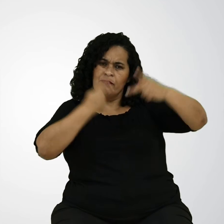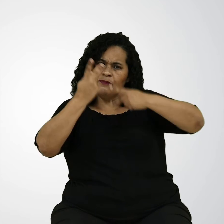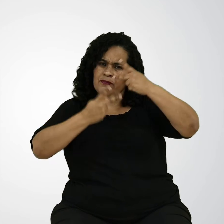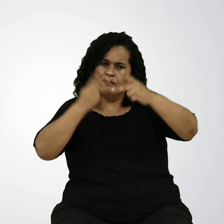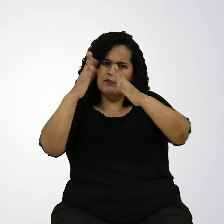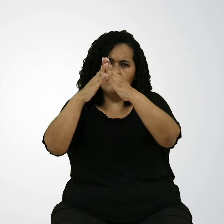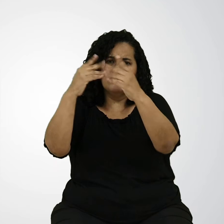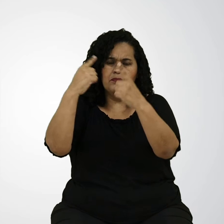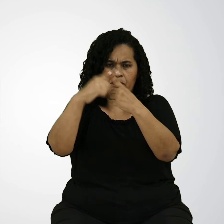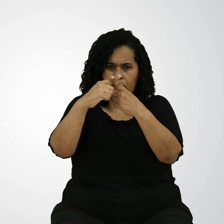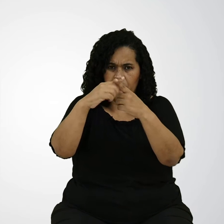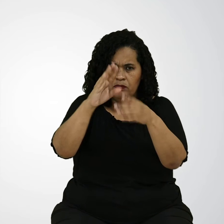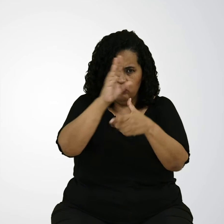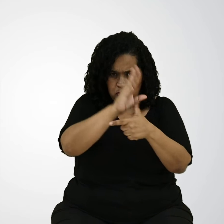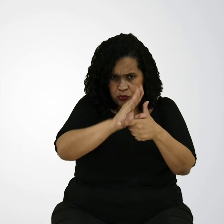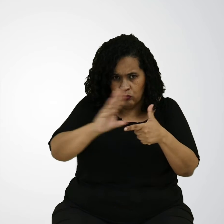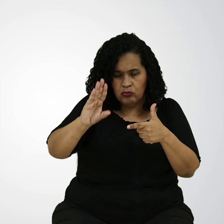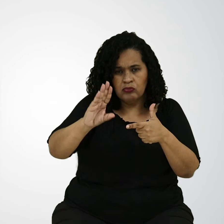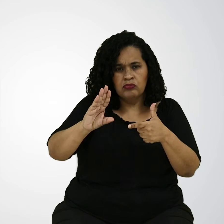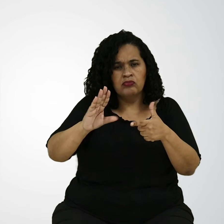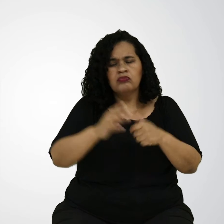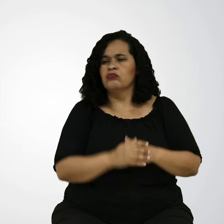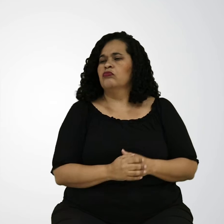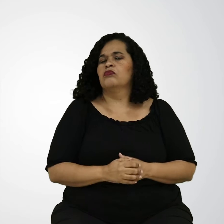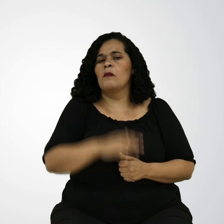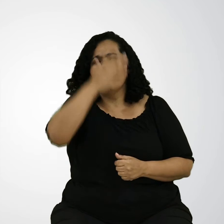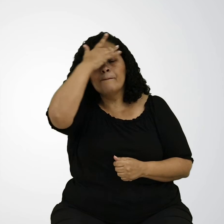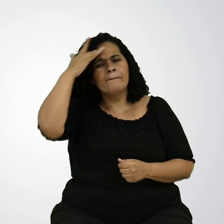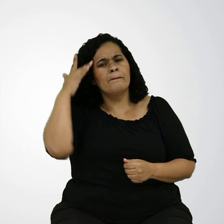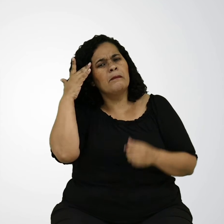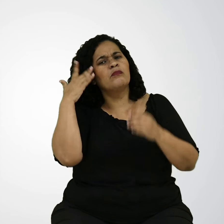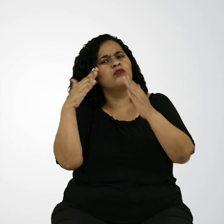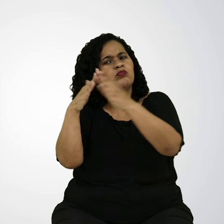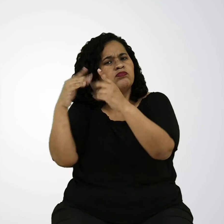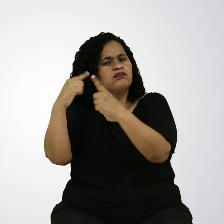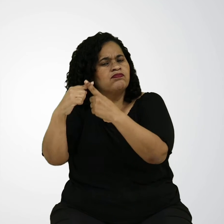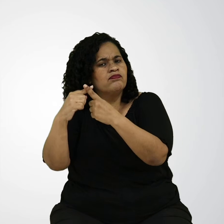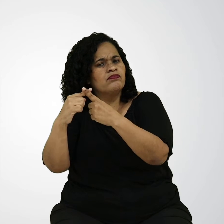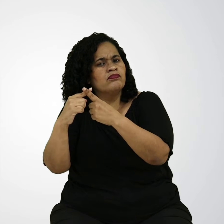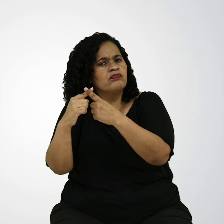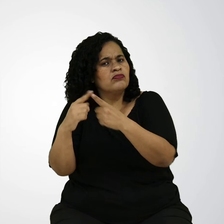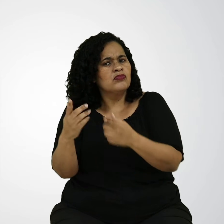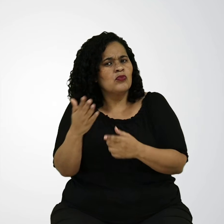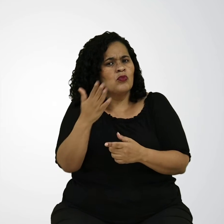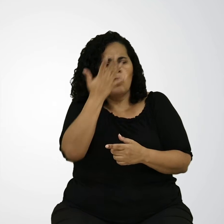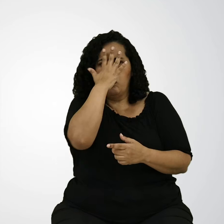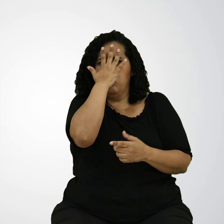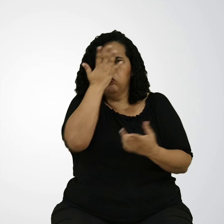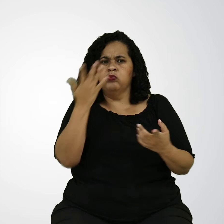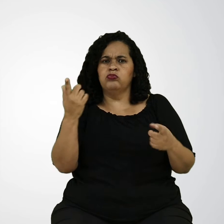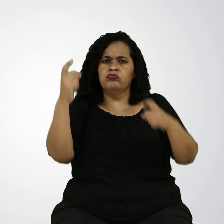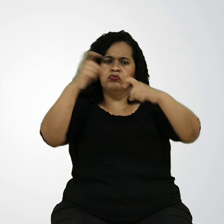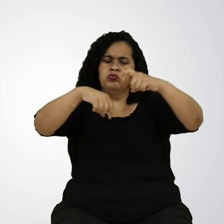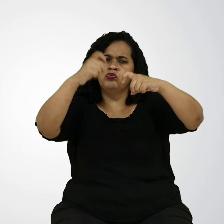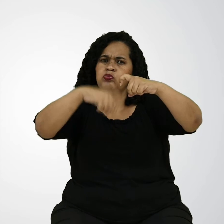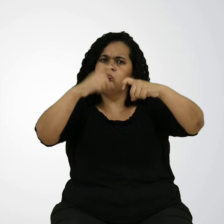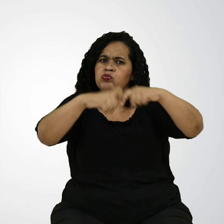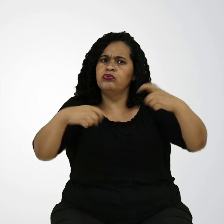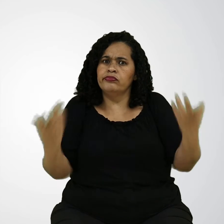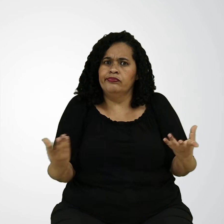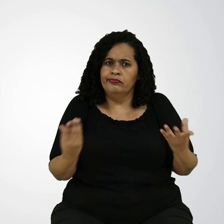Corinto de irmãos da igreja que aparentemente estavam se deitando com a prostituta, que eles saíam dos cultos e iam para os